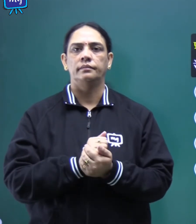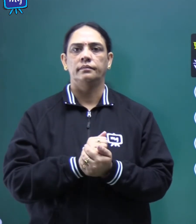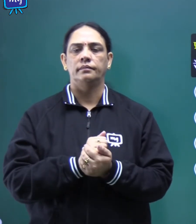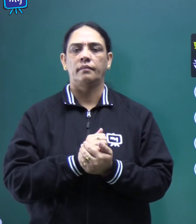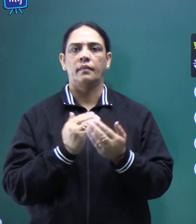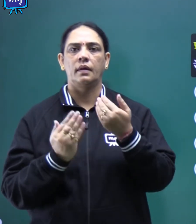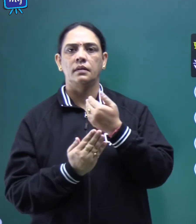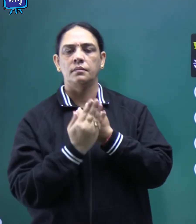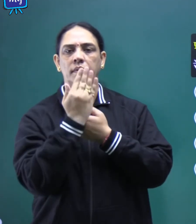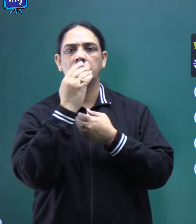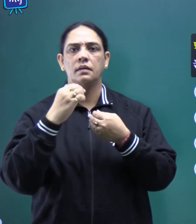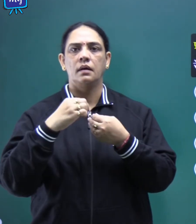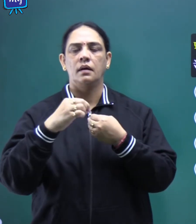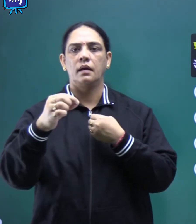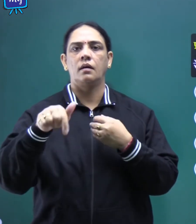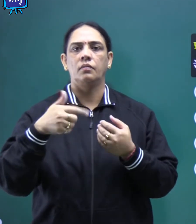स्पर्श रेखाओं की